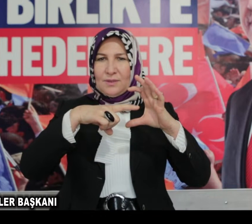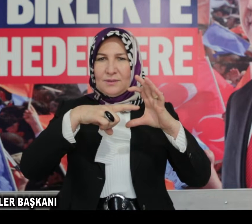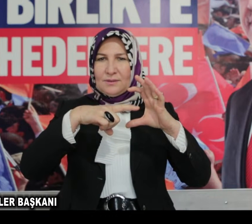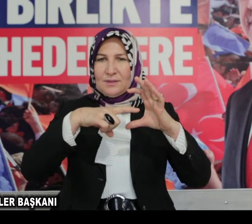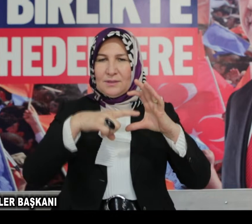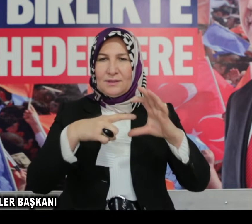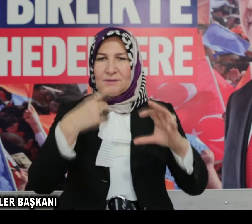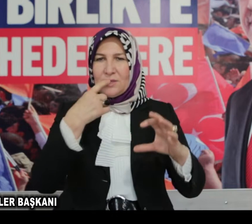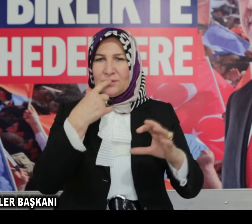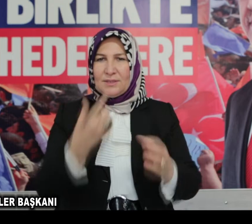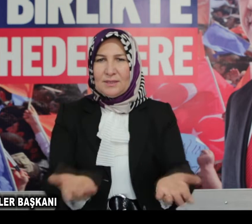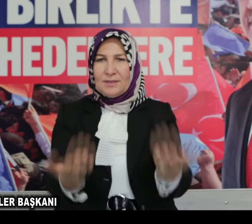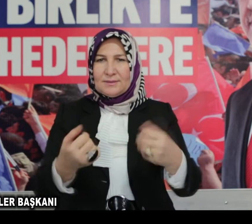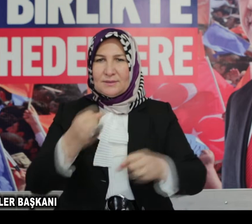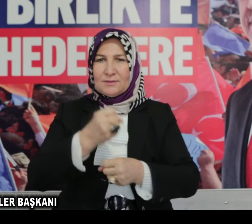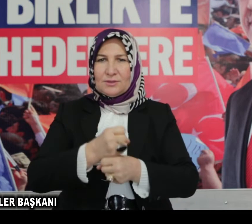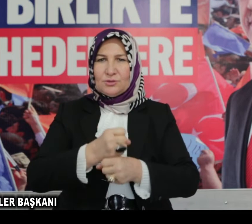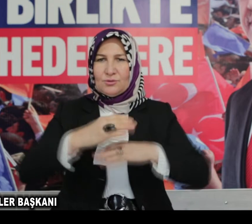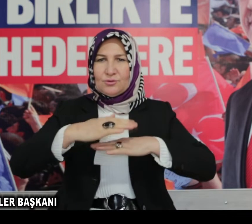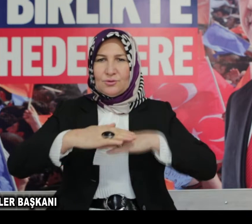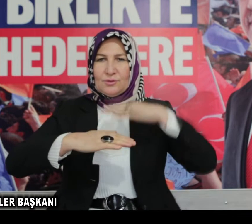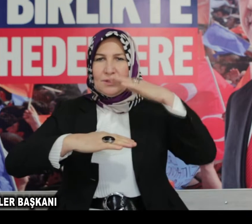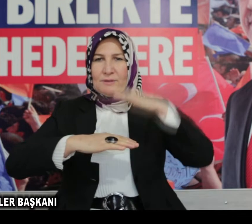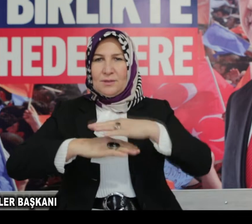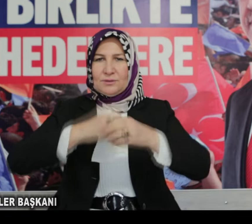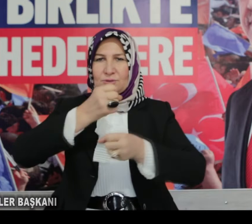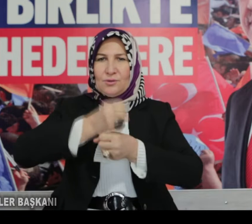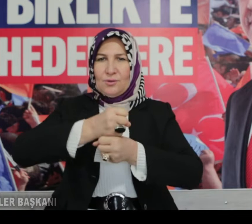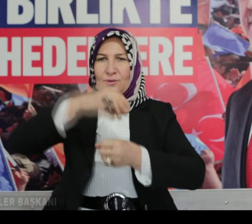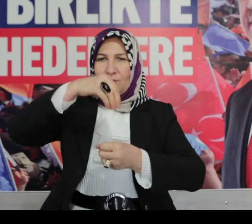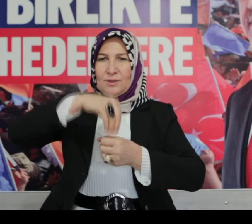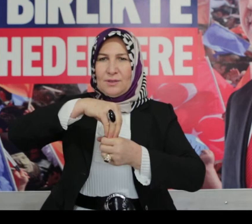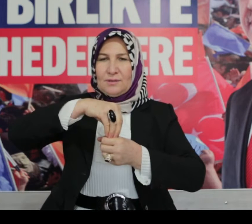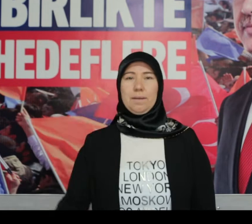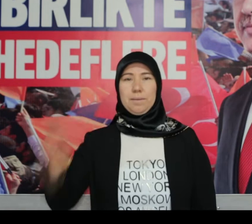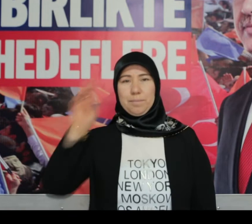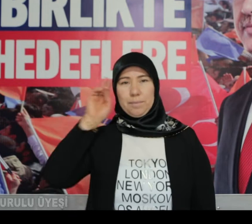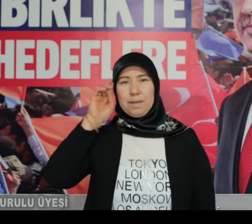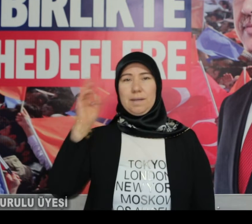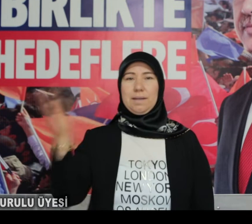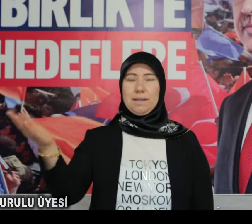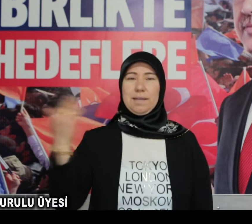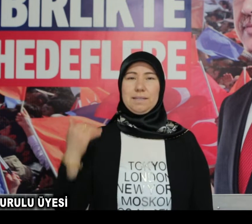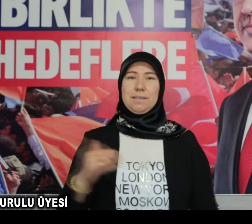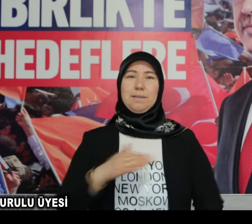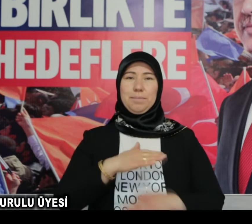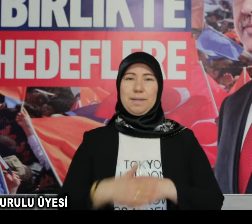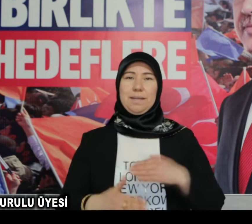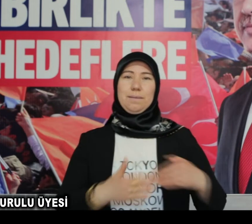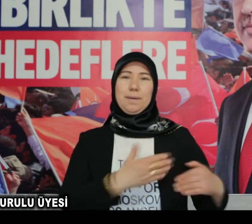Erdoğanlar. Dile gelsin taş üstüne taş koyanlar. Başa gelsin milletine